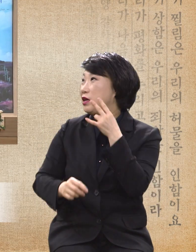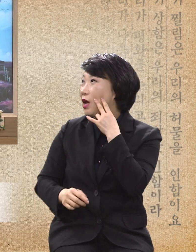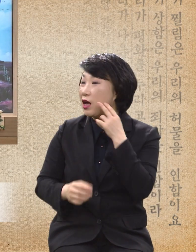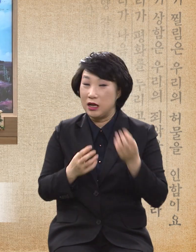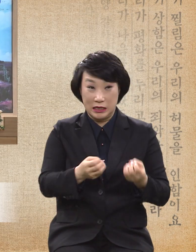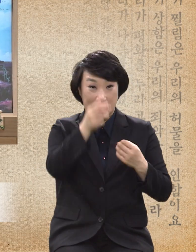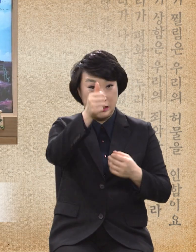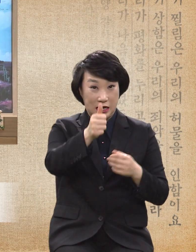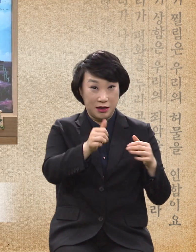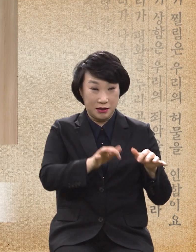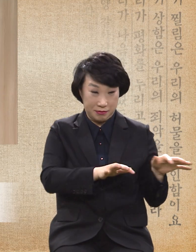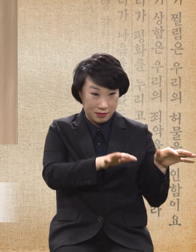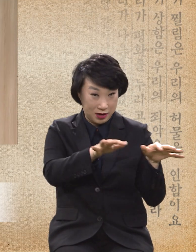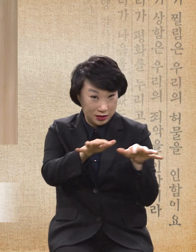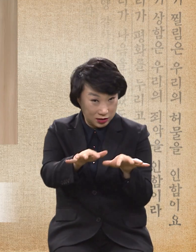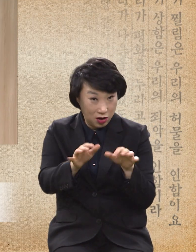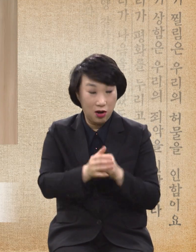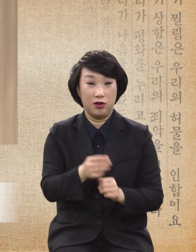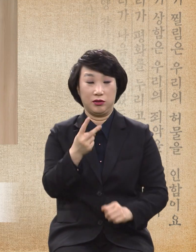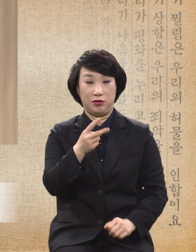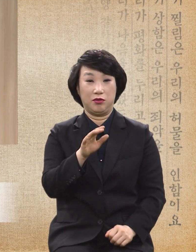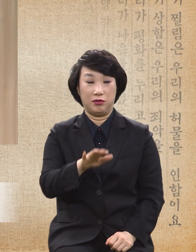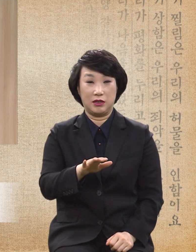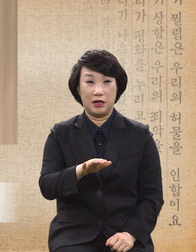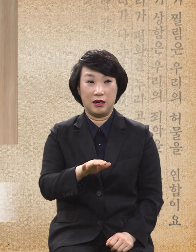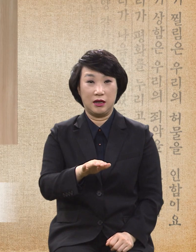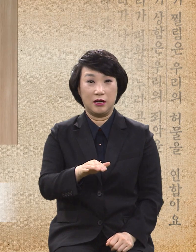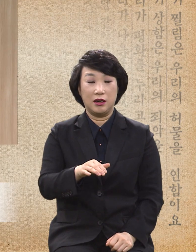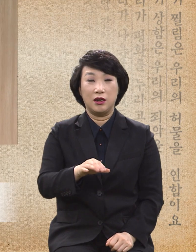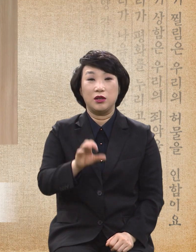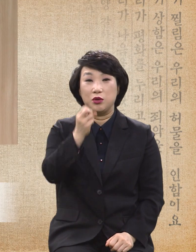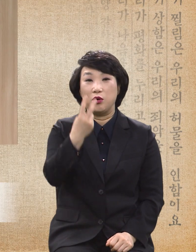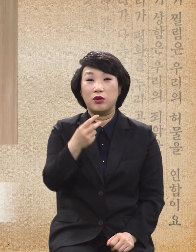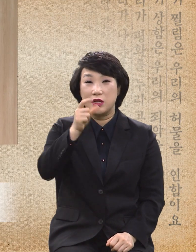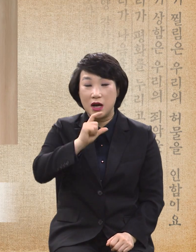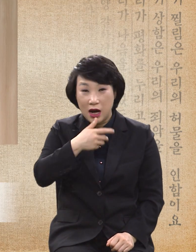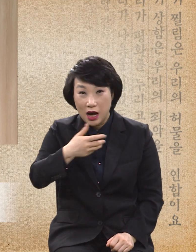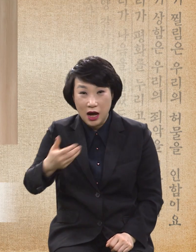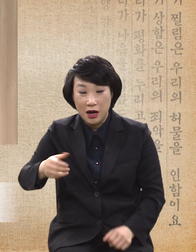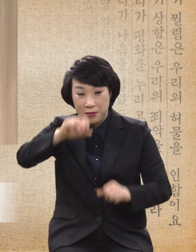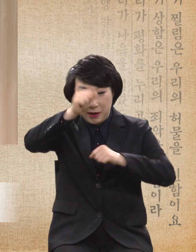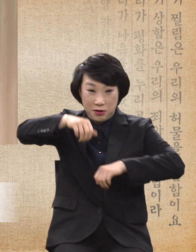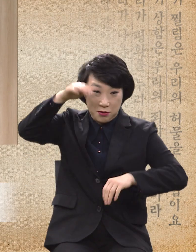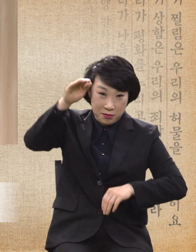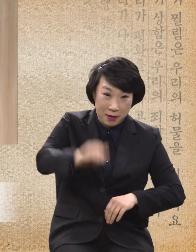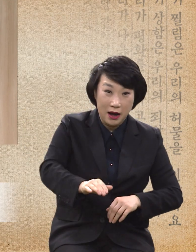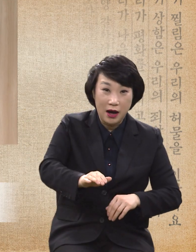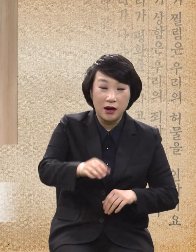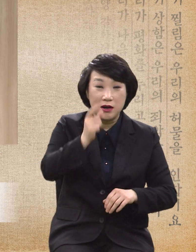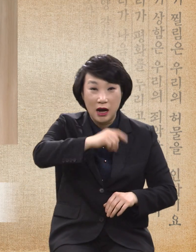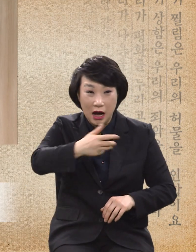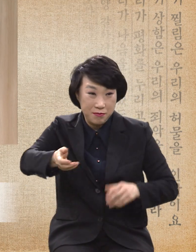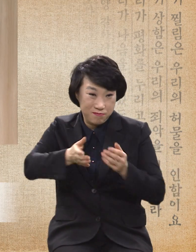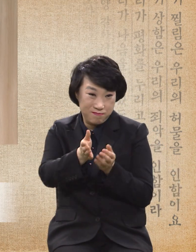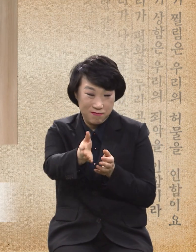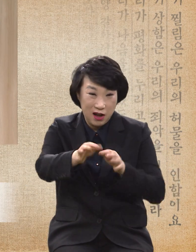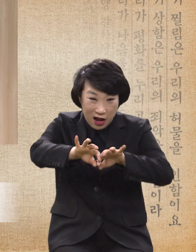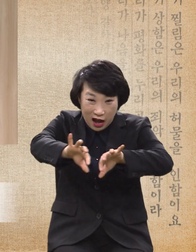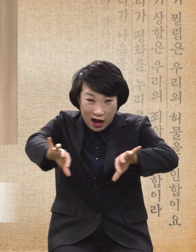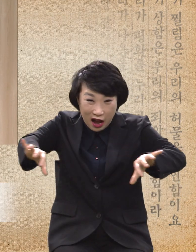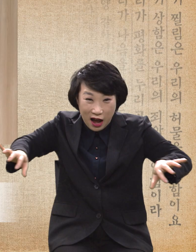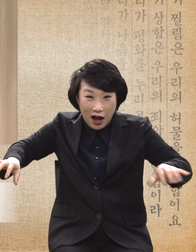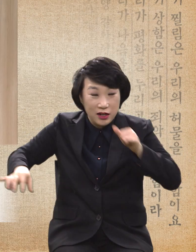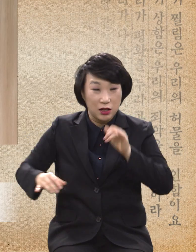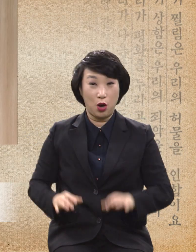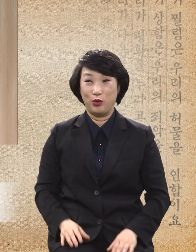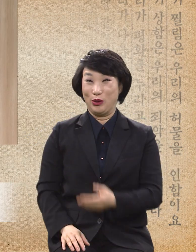제사장들을 앞세우고 그리고 요단강을 밟어, 그럼 갈라질 것이다. 이런 모순이 어디